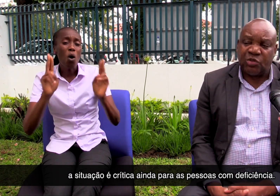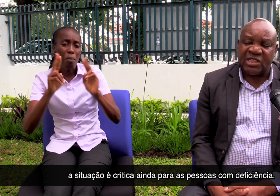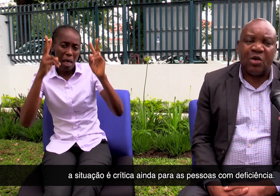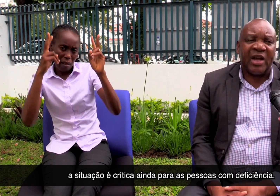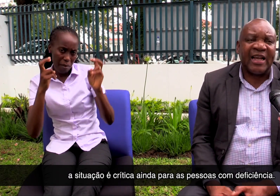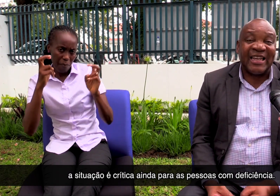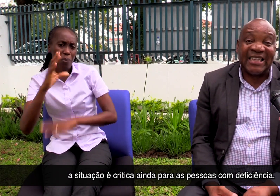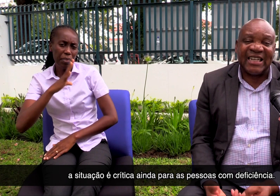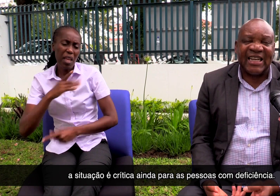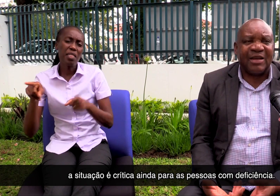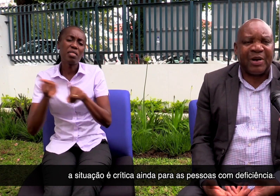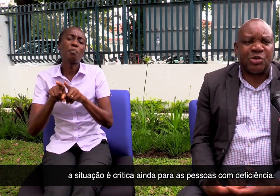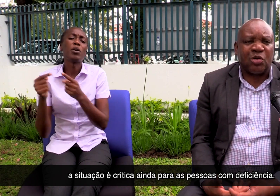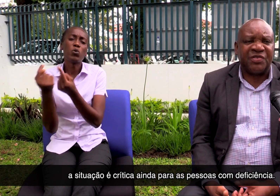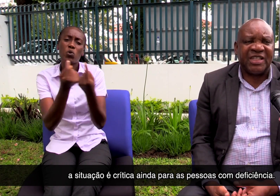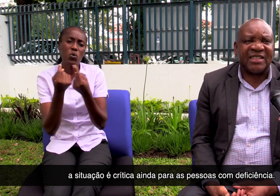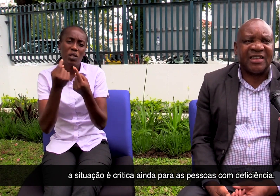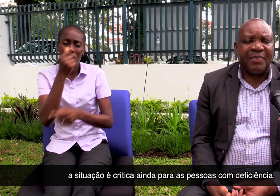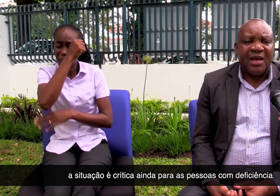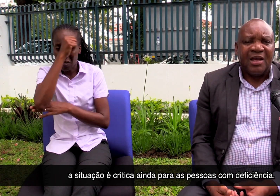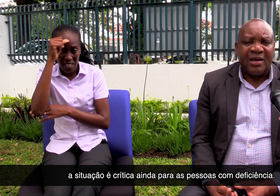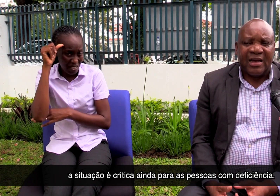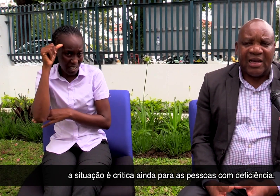e a situação é crítica.